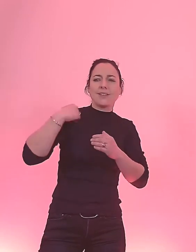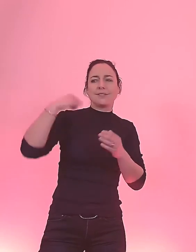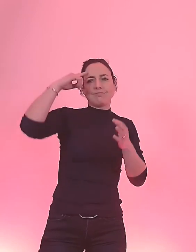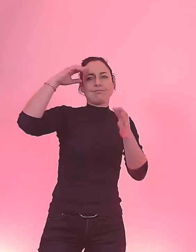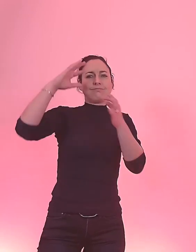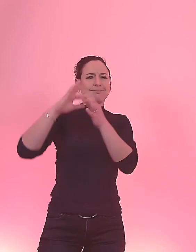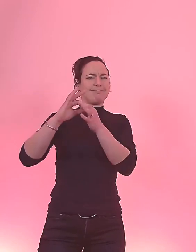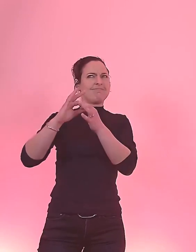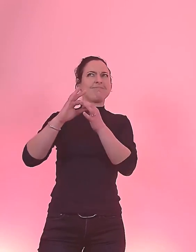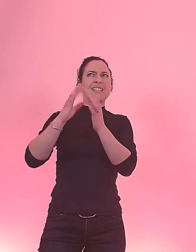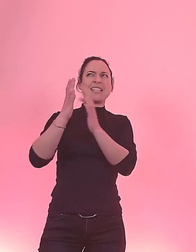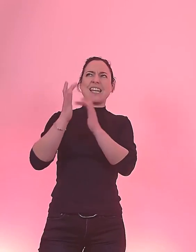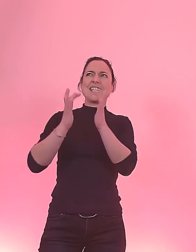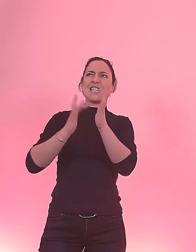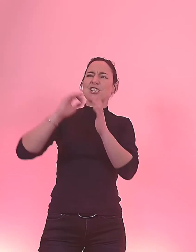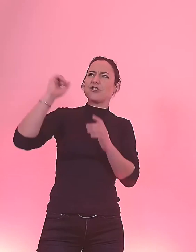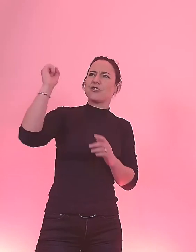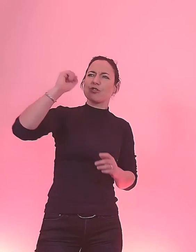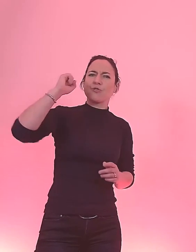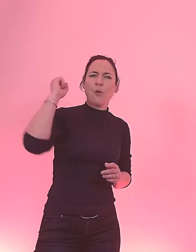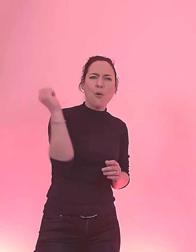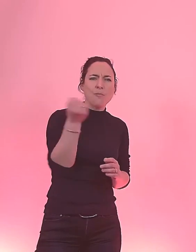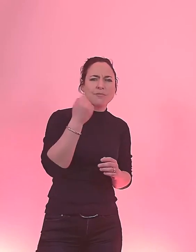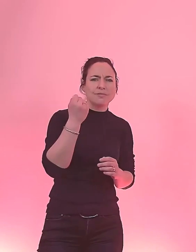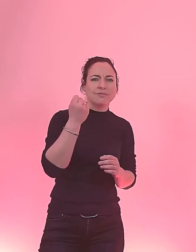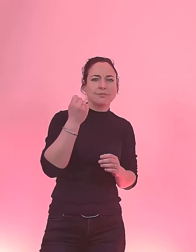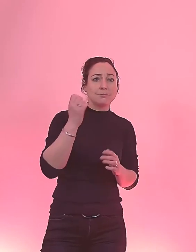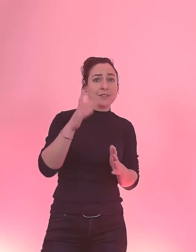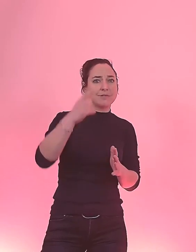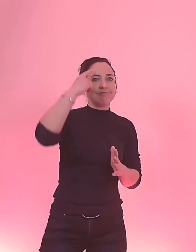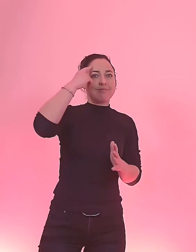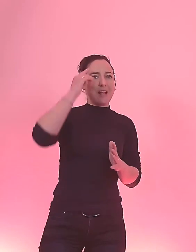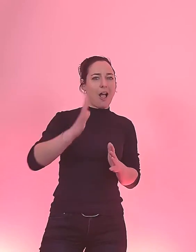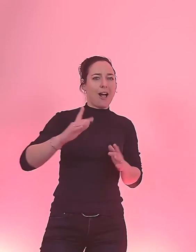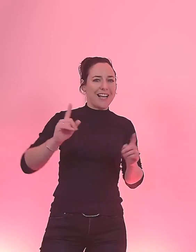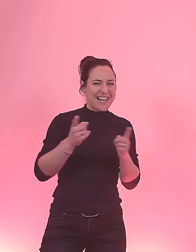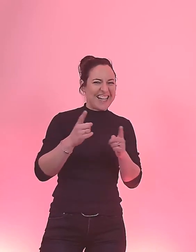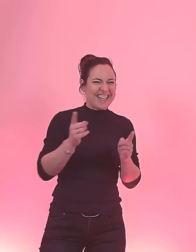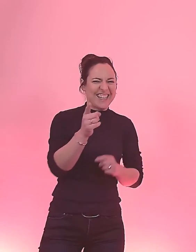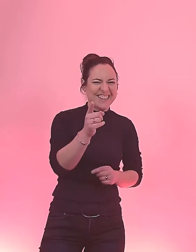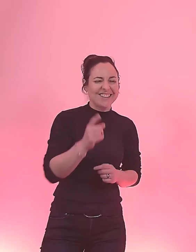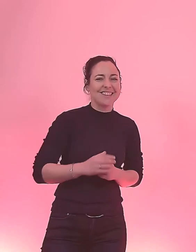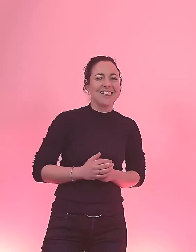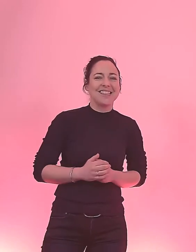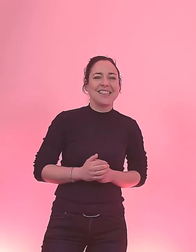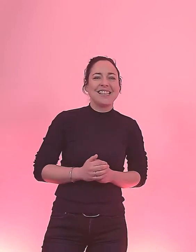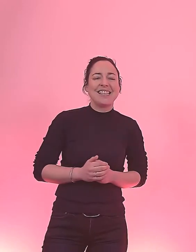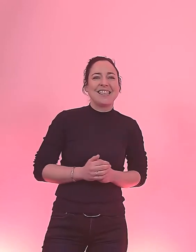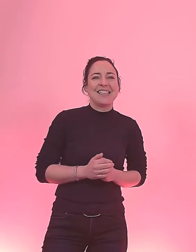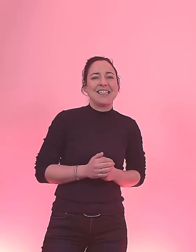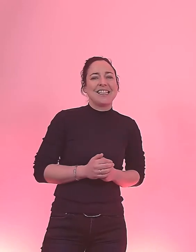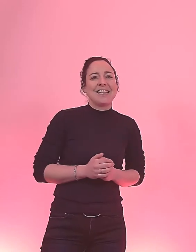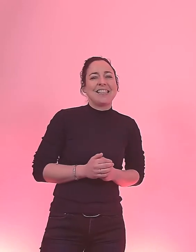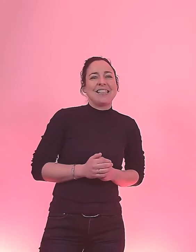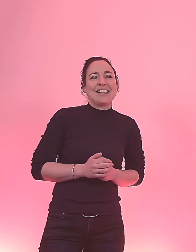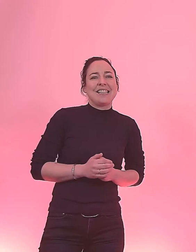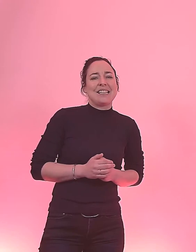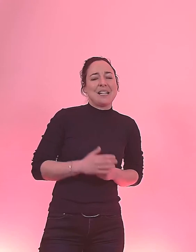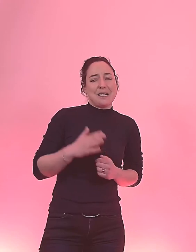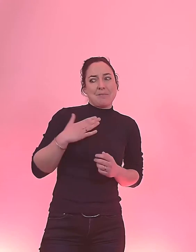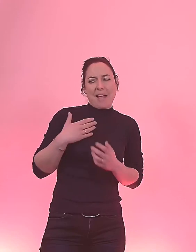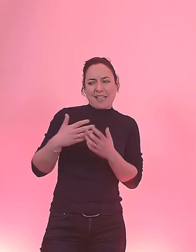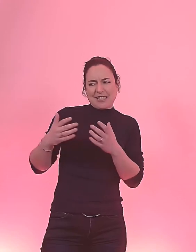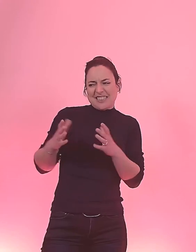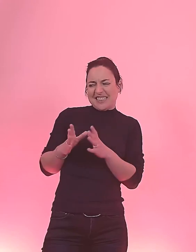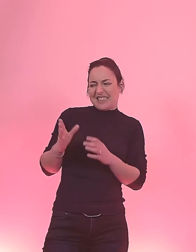en de storm en misschien gaat het liedje wel gelijk al door je hoofd en hoewel mijn gezin mijn waarschuwde